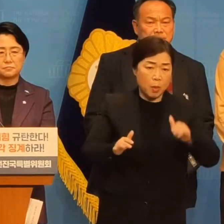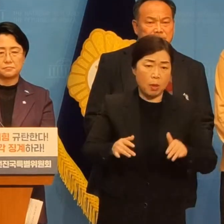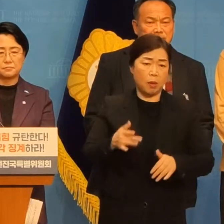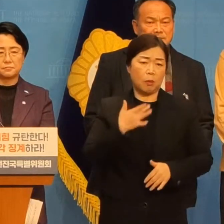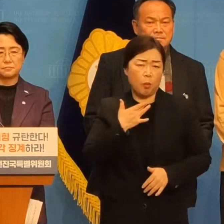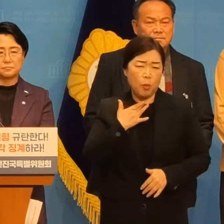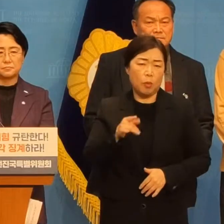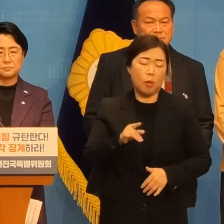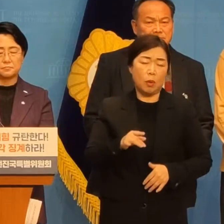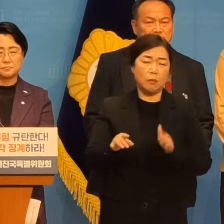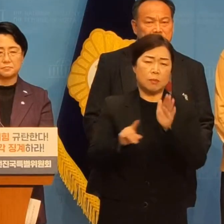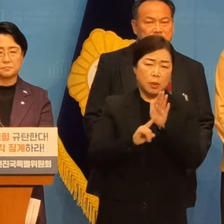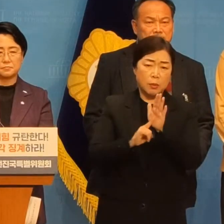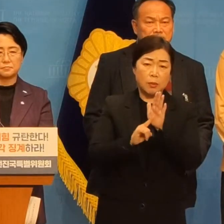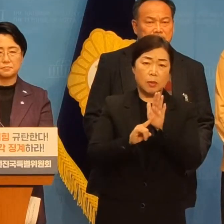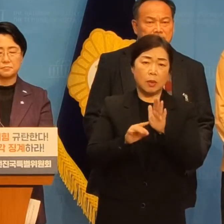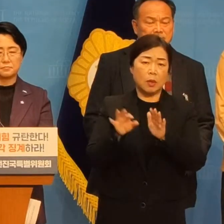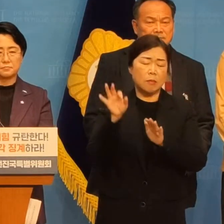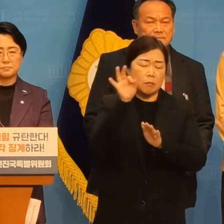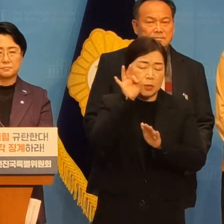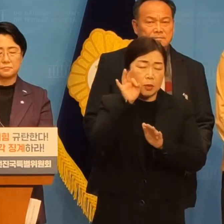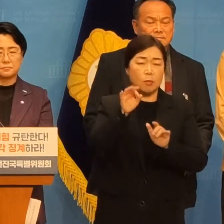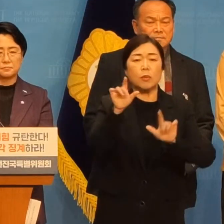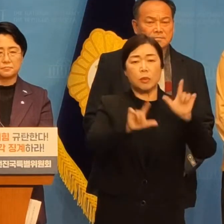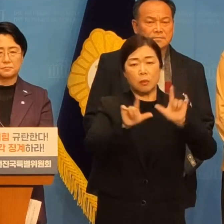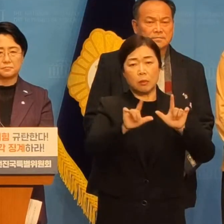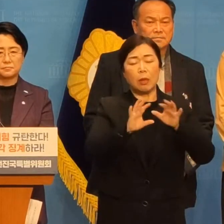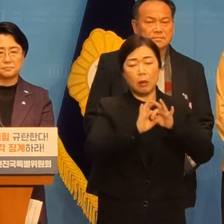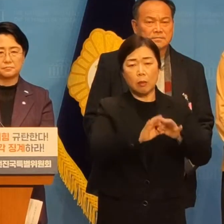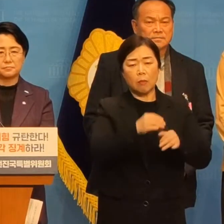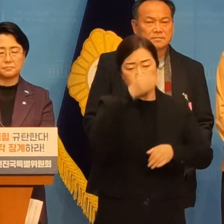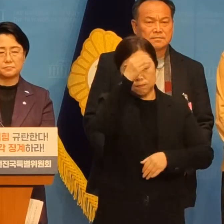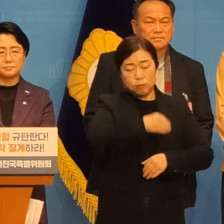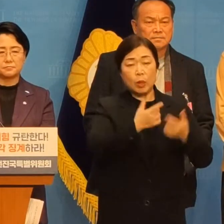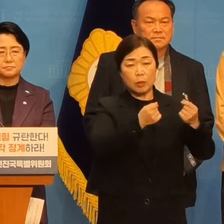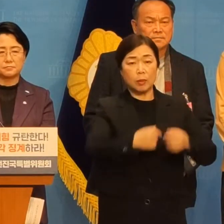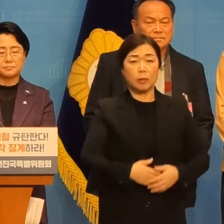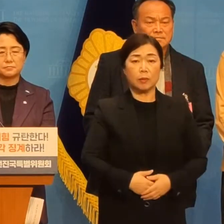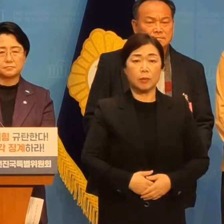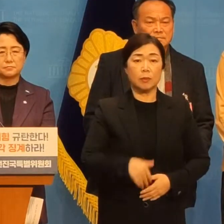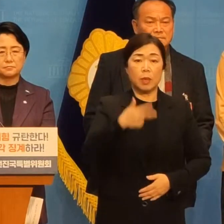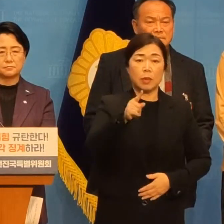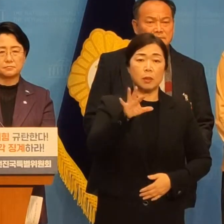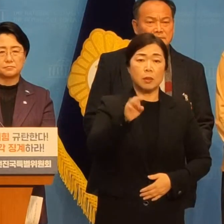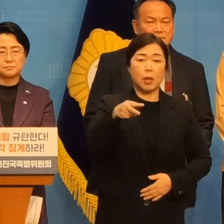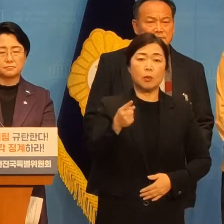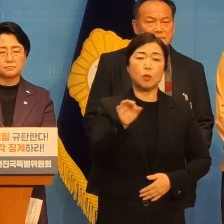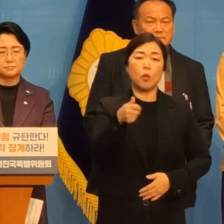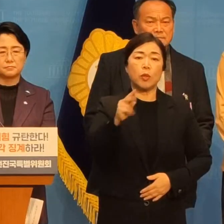지금도 여전히 하고 있습니다. 국민의힘 장동혁 대표에게